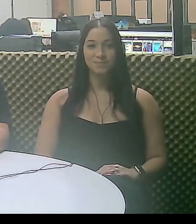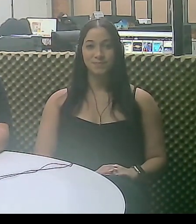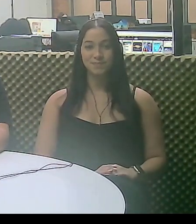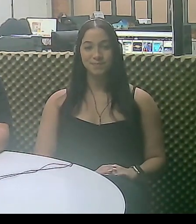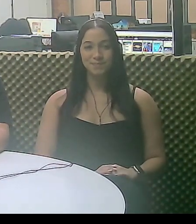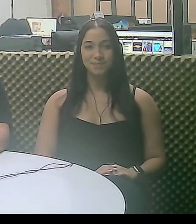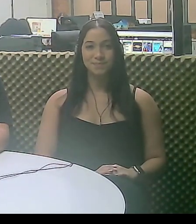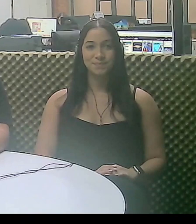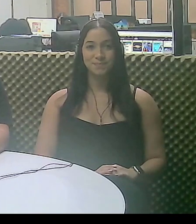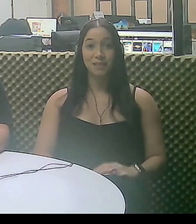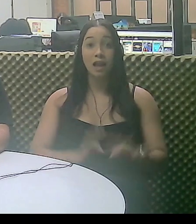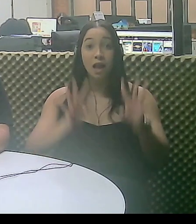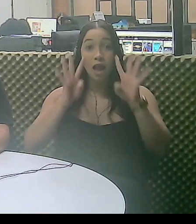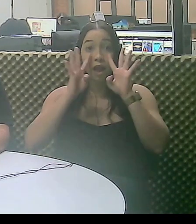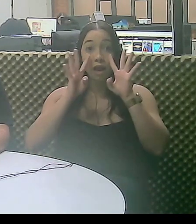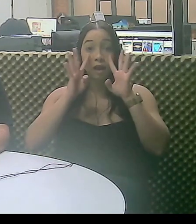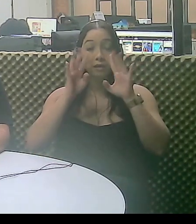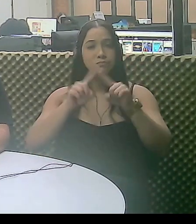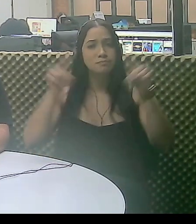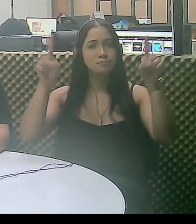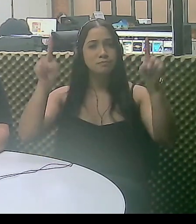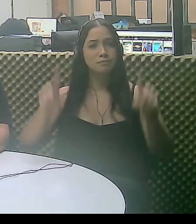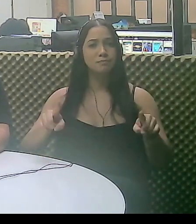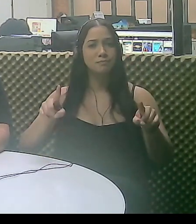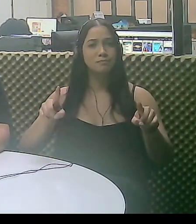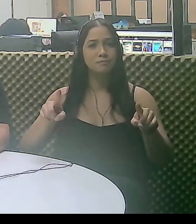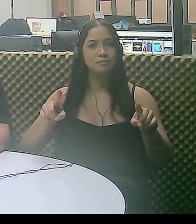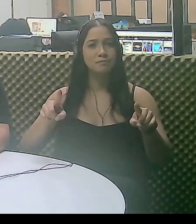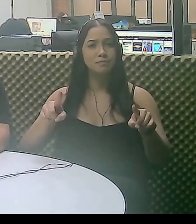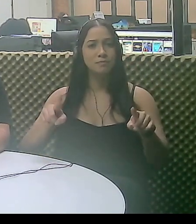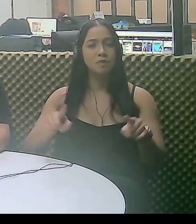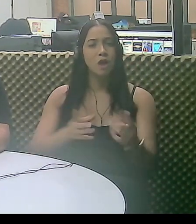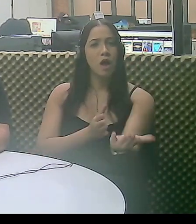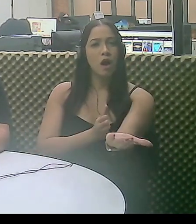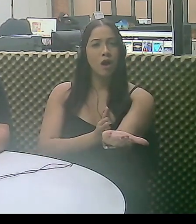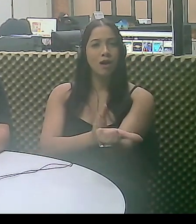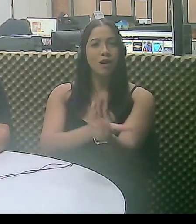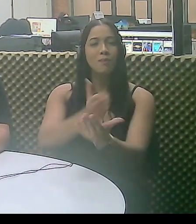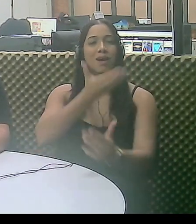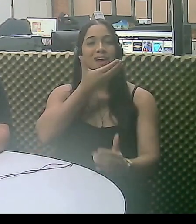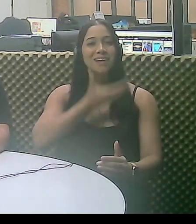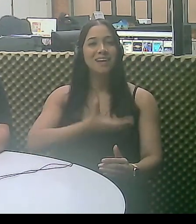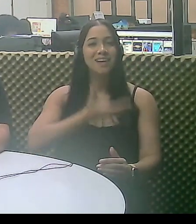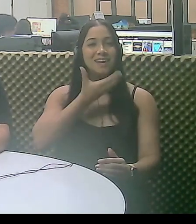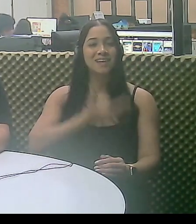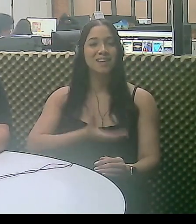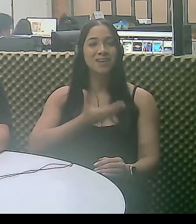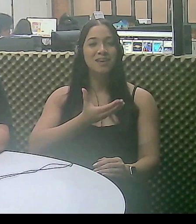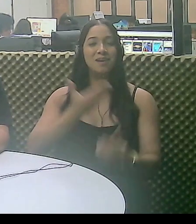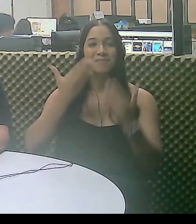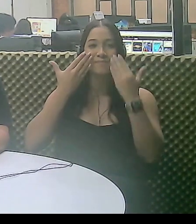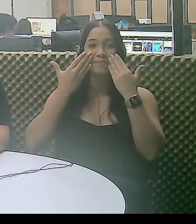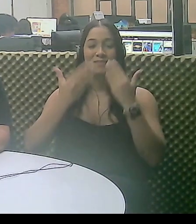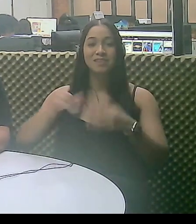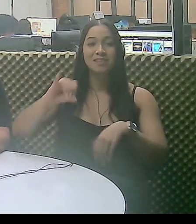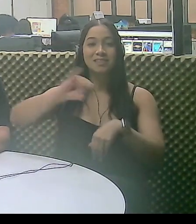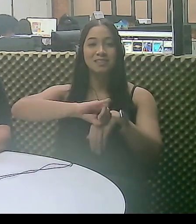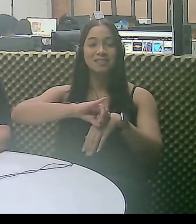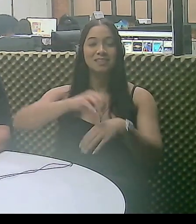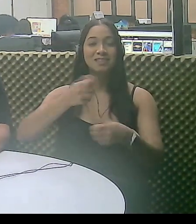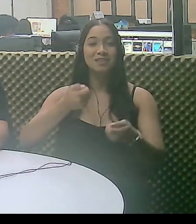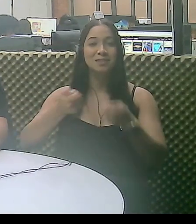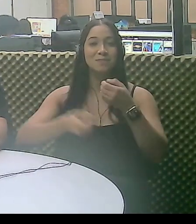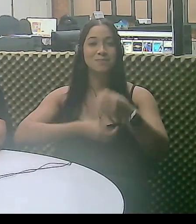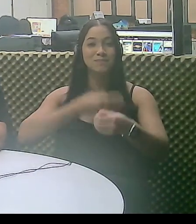notícias. Atenção, servidor. O concerto Caminhos de Natal também vai contemplar o Centro Administrativo